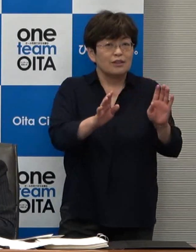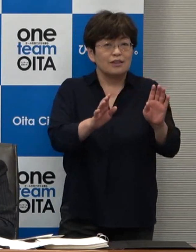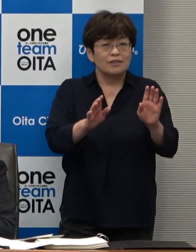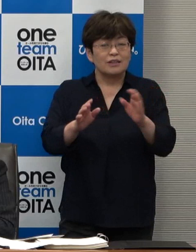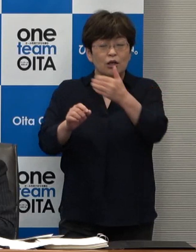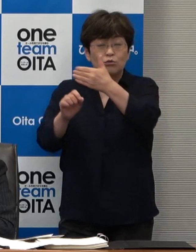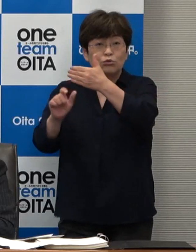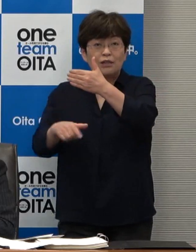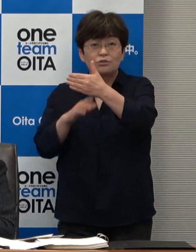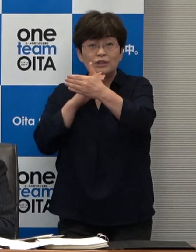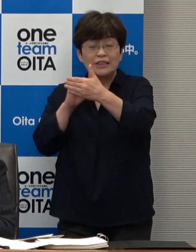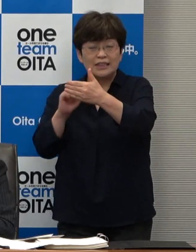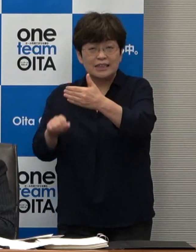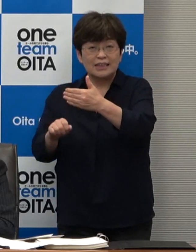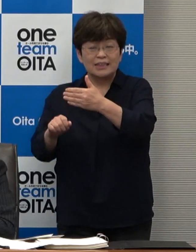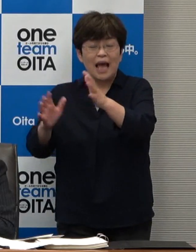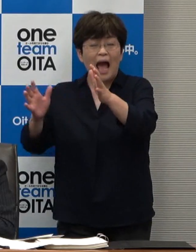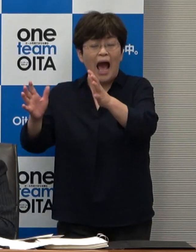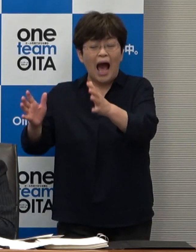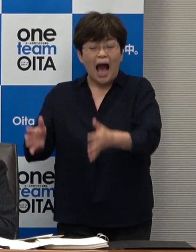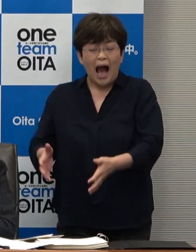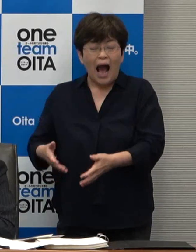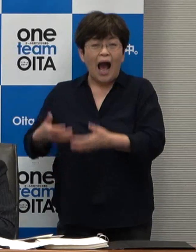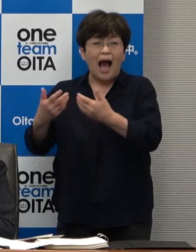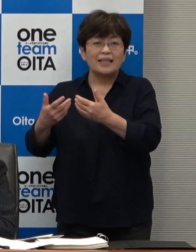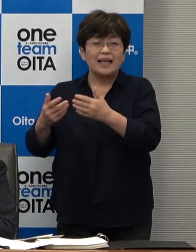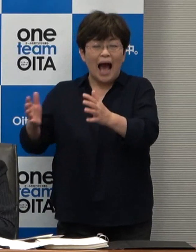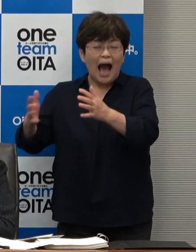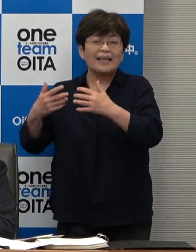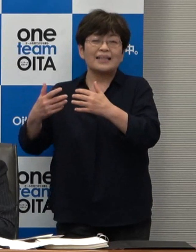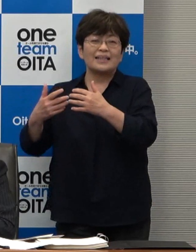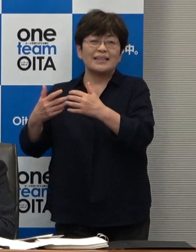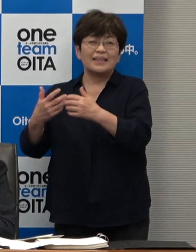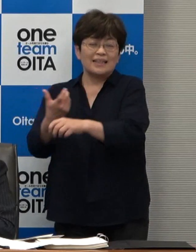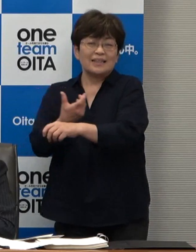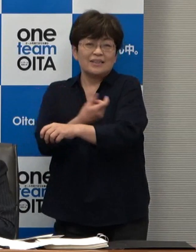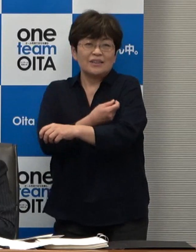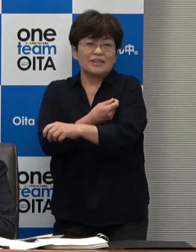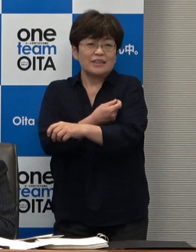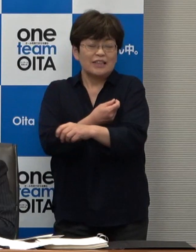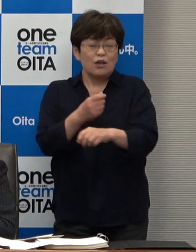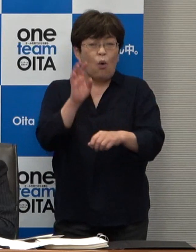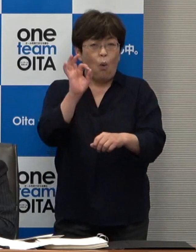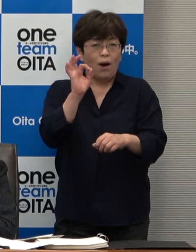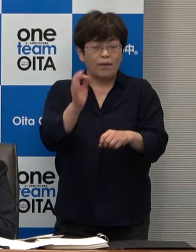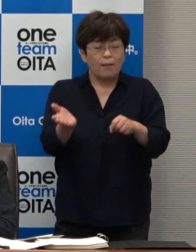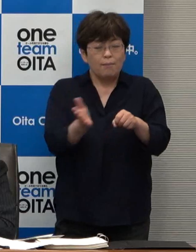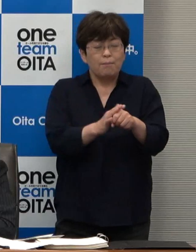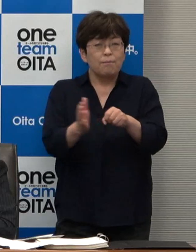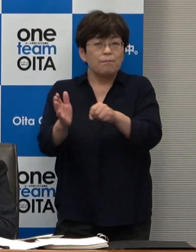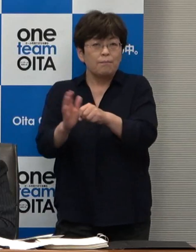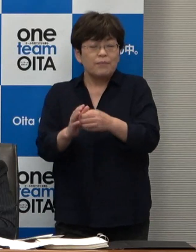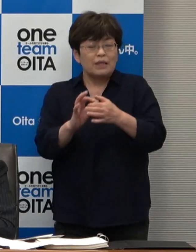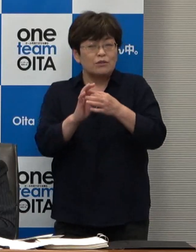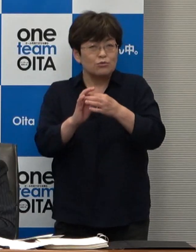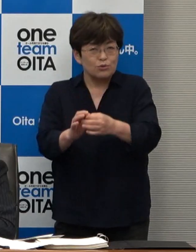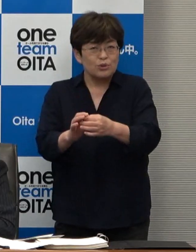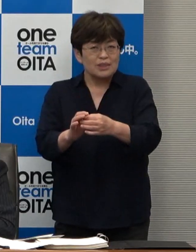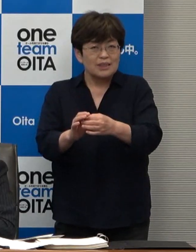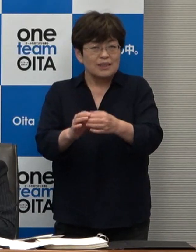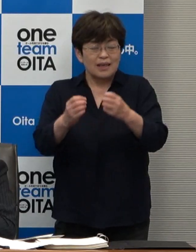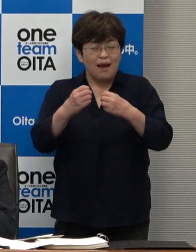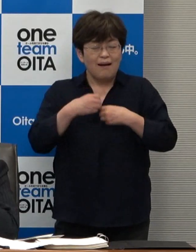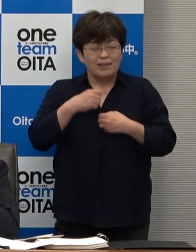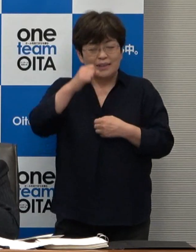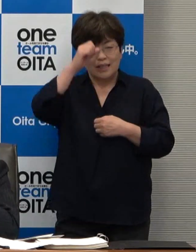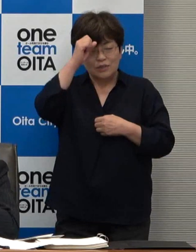される開始される秋開始接種に必要な経費を追加計上して、引き続き感染症の発生及